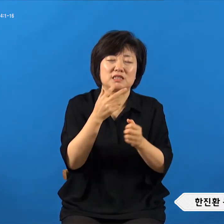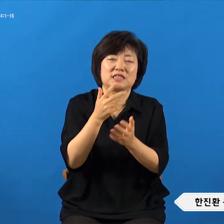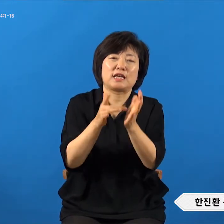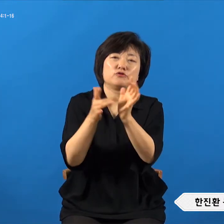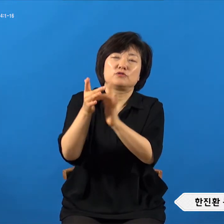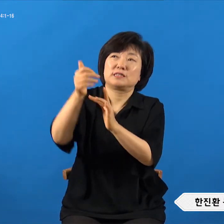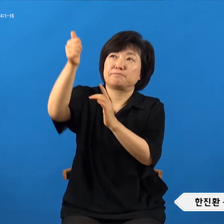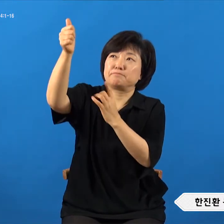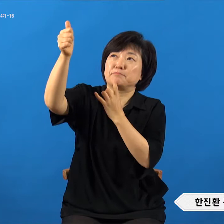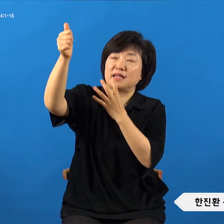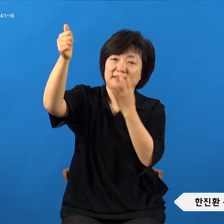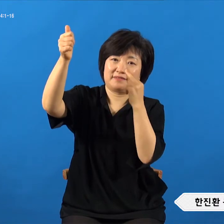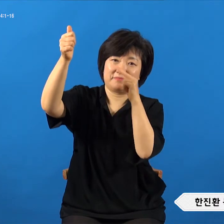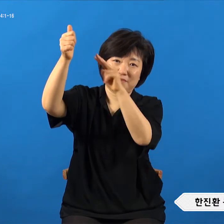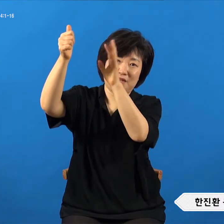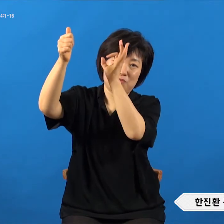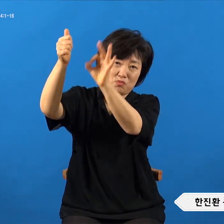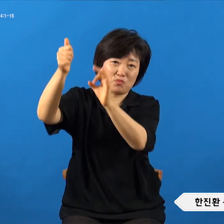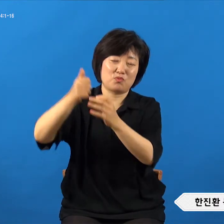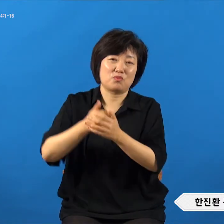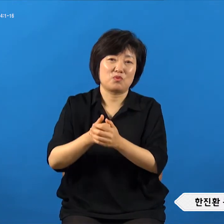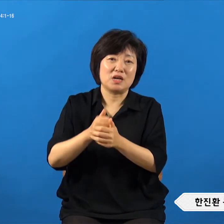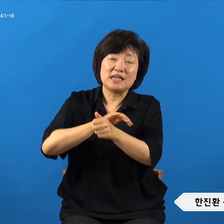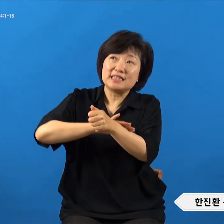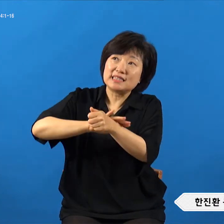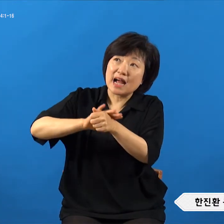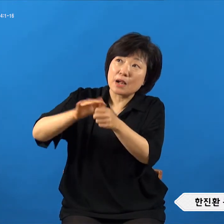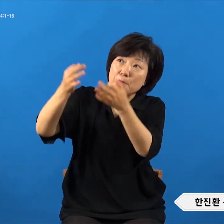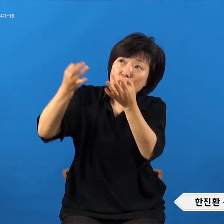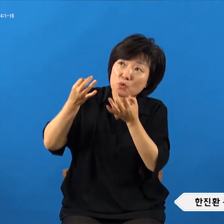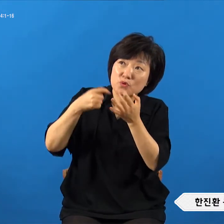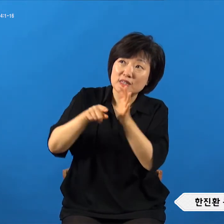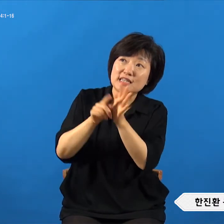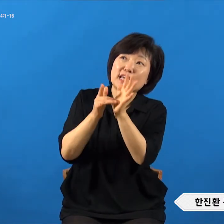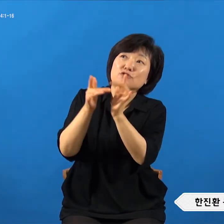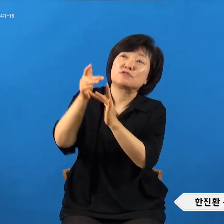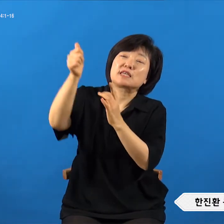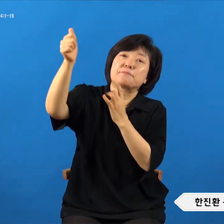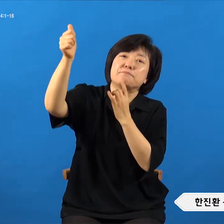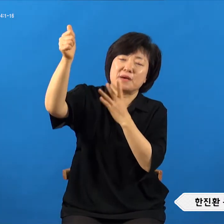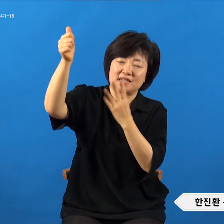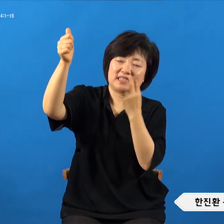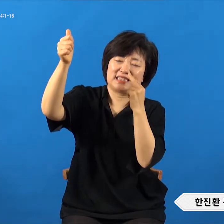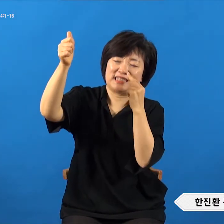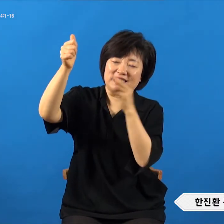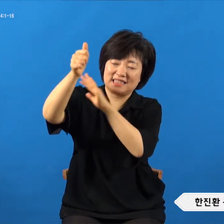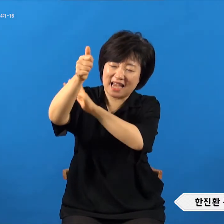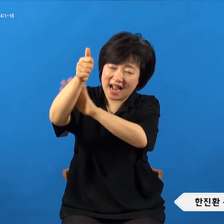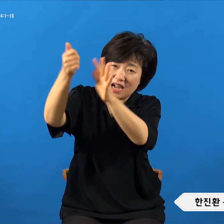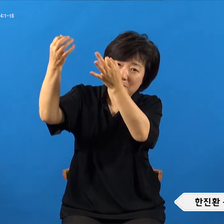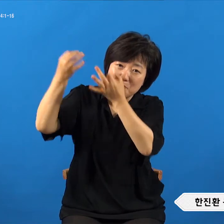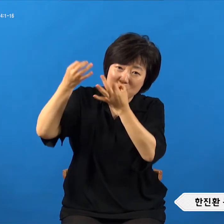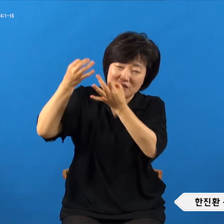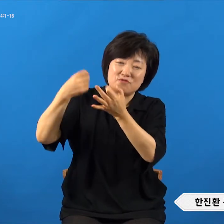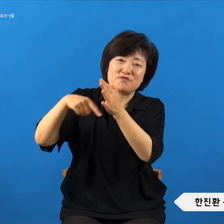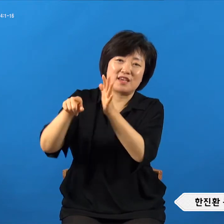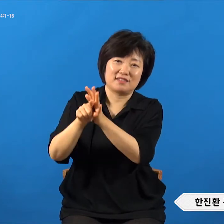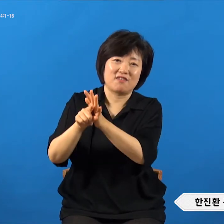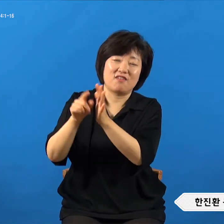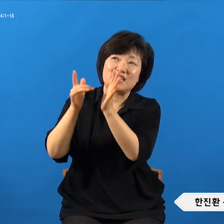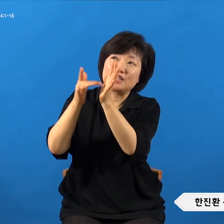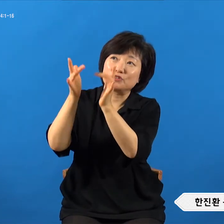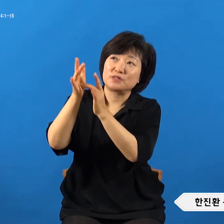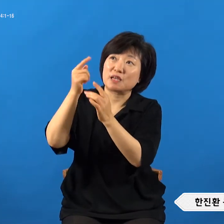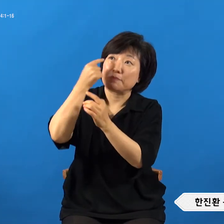오직 예수님 눈치만 살피고, 잘 보이려면 오직 예수님께만 잘 보이려고 그렇게